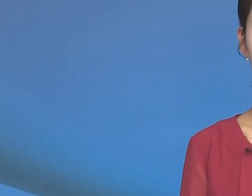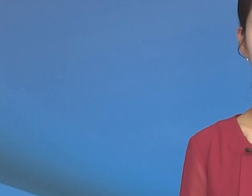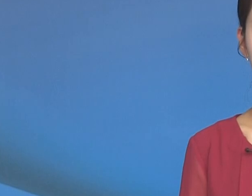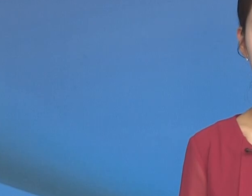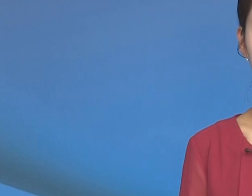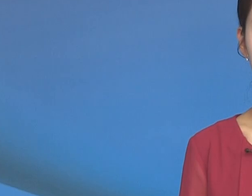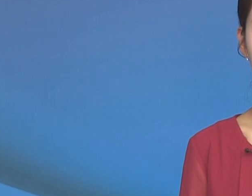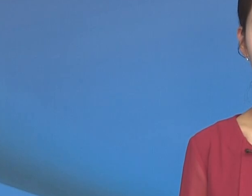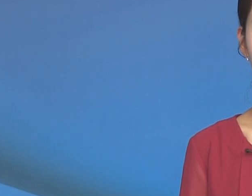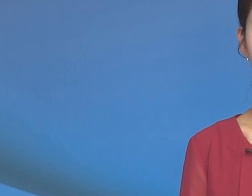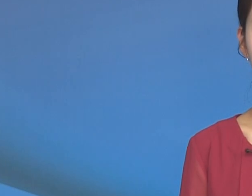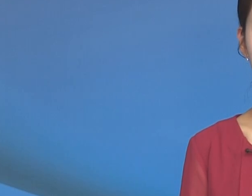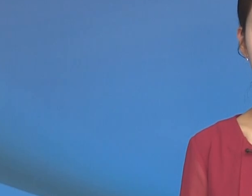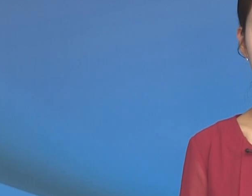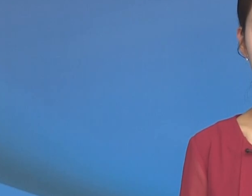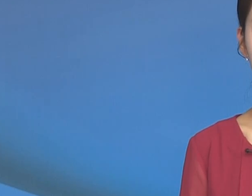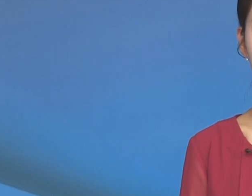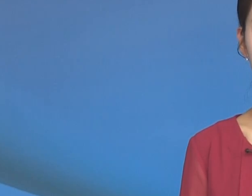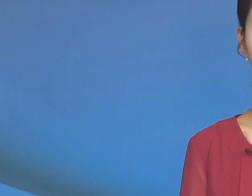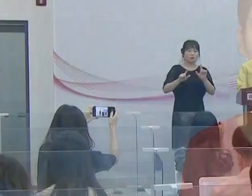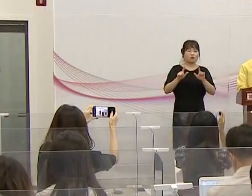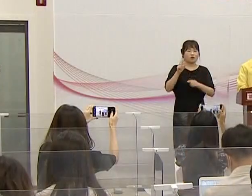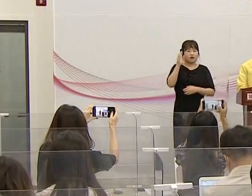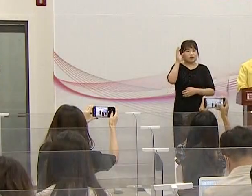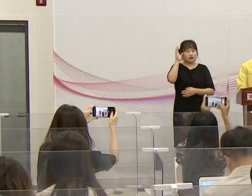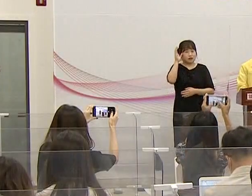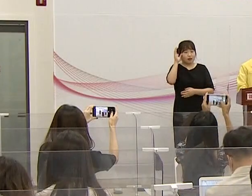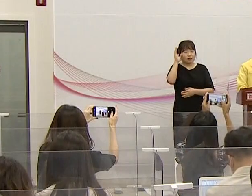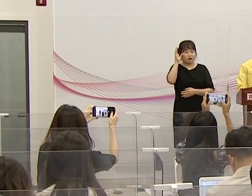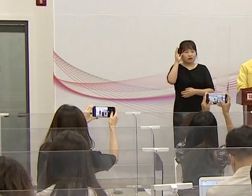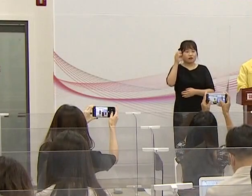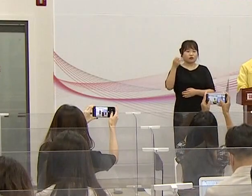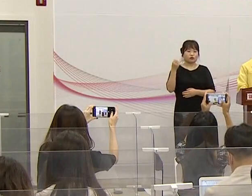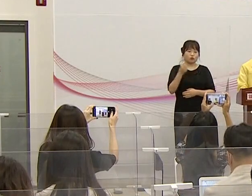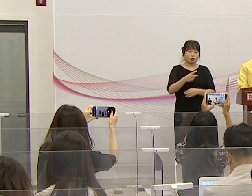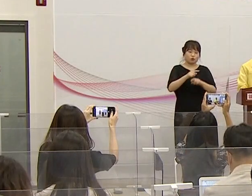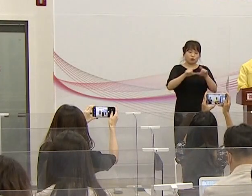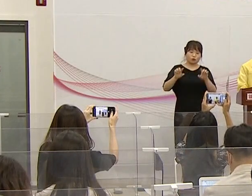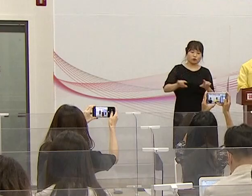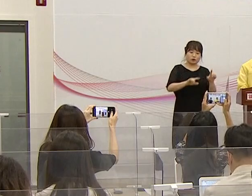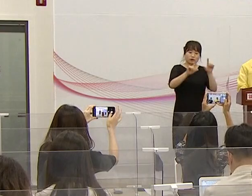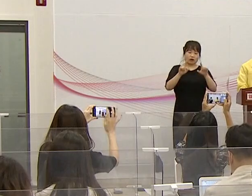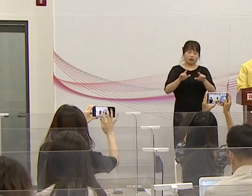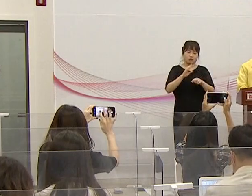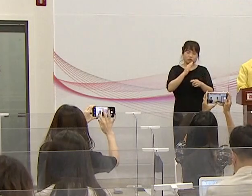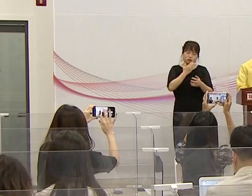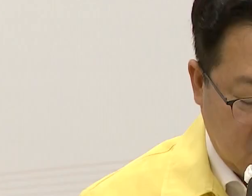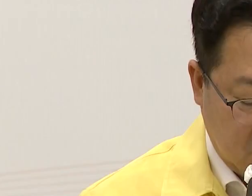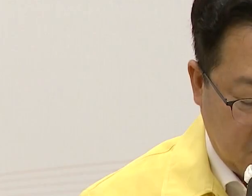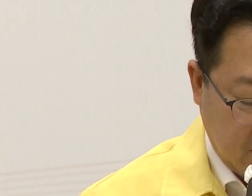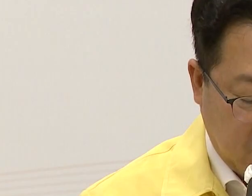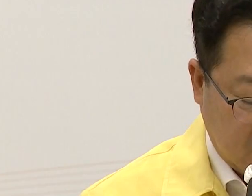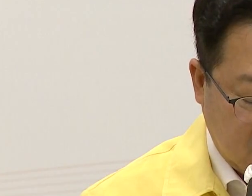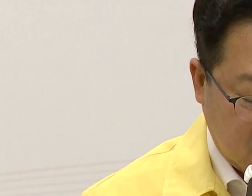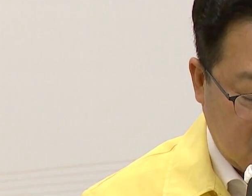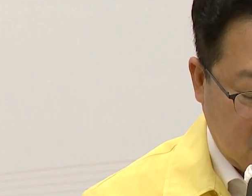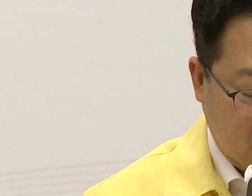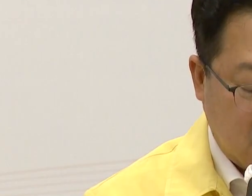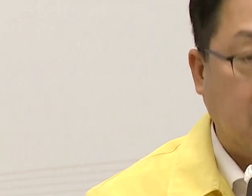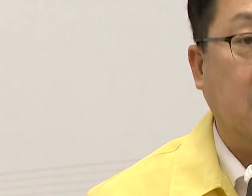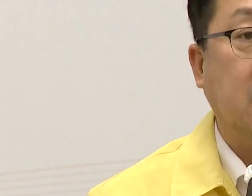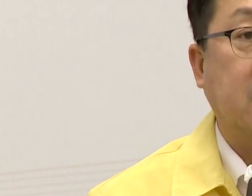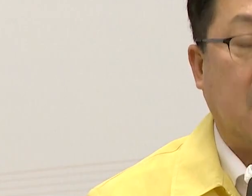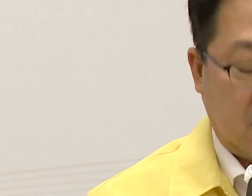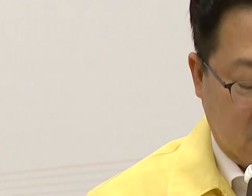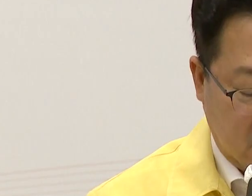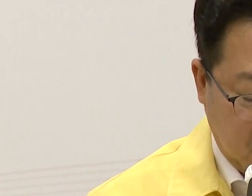이장우 대전시장이 전파력이 강한 BA.5 변이 바이러스가 우세종화되면서 휴가철 코로나19 확산